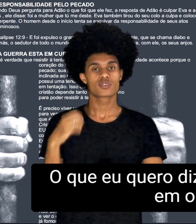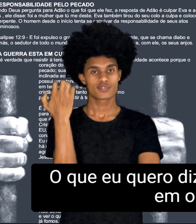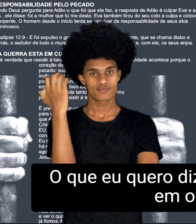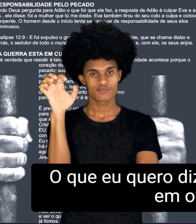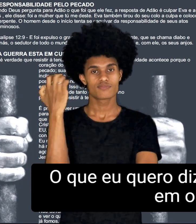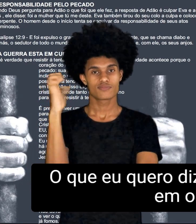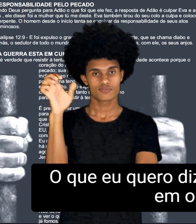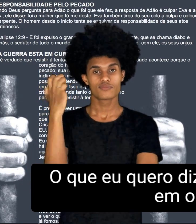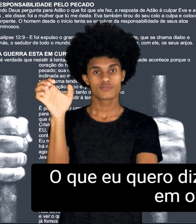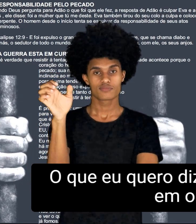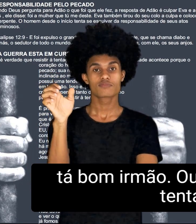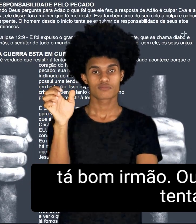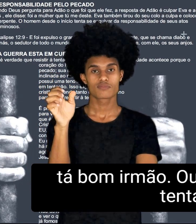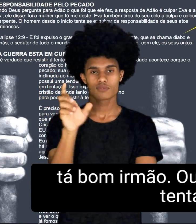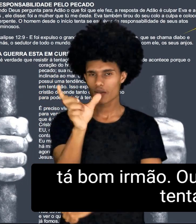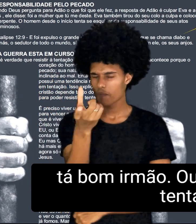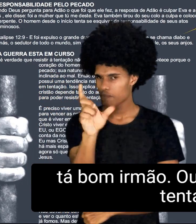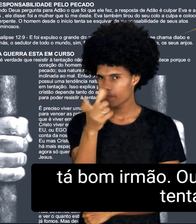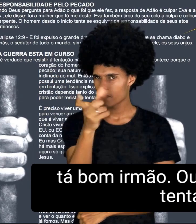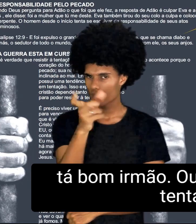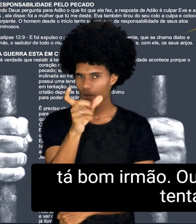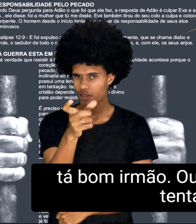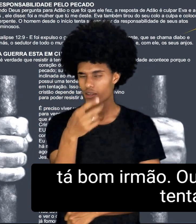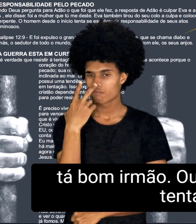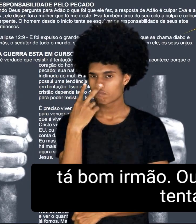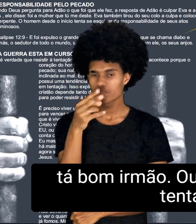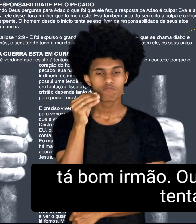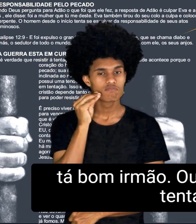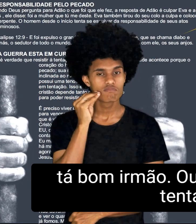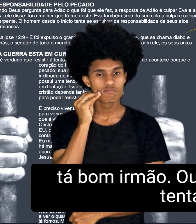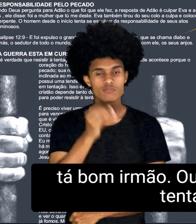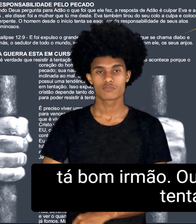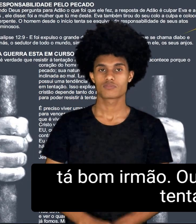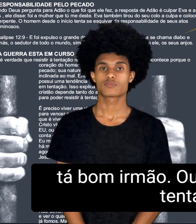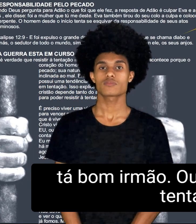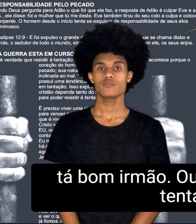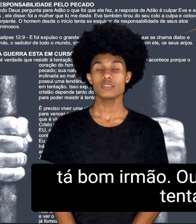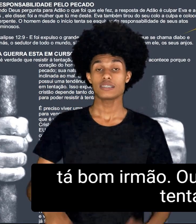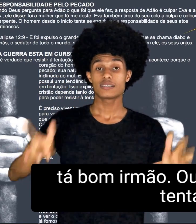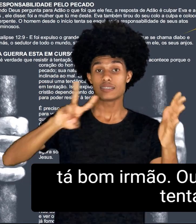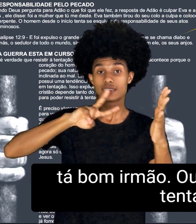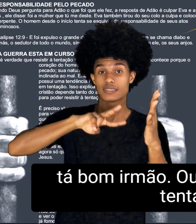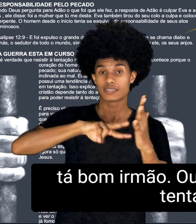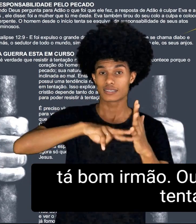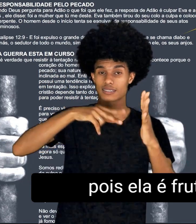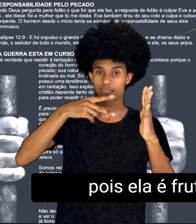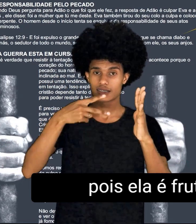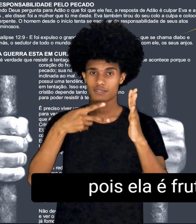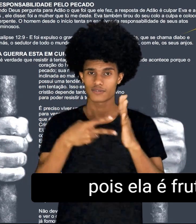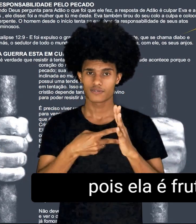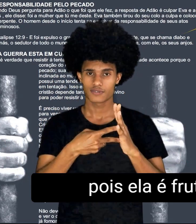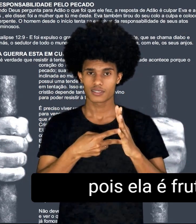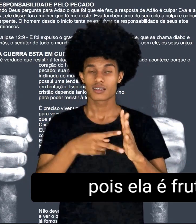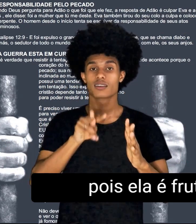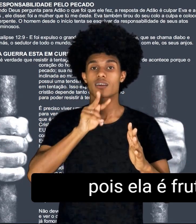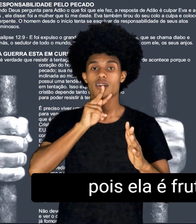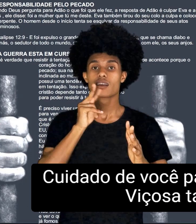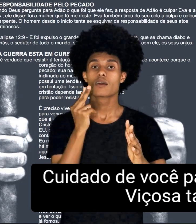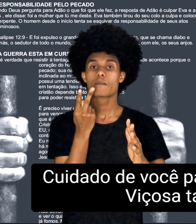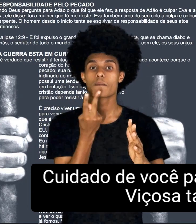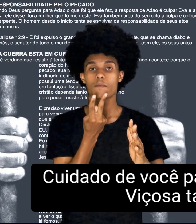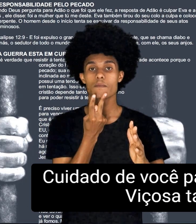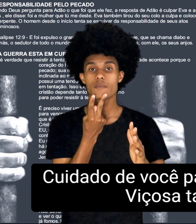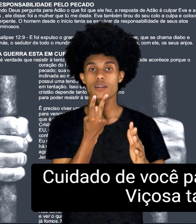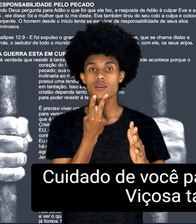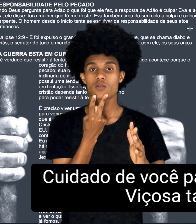seus projetos em oração também, tá bom, irmãos? Outra, não devemos encarar a tentação de frente, pois ela é fruto dos nossos desejos.